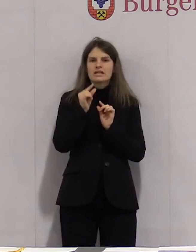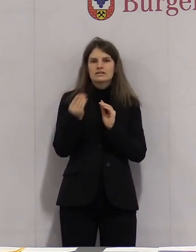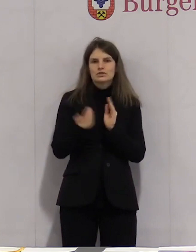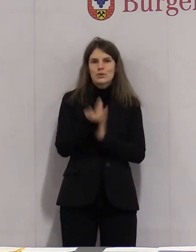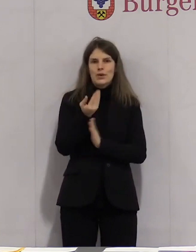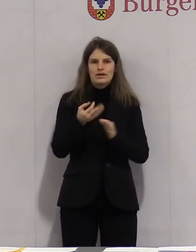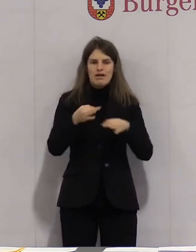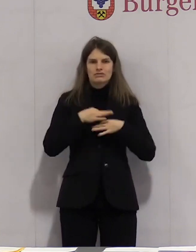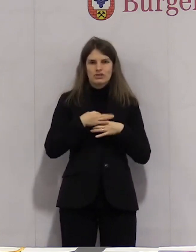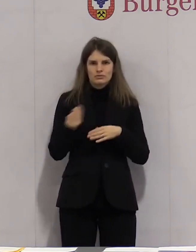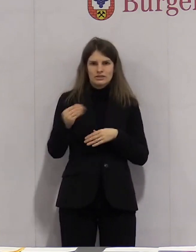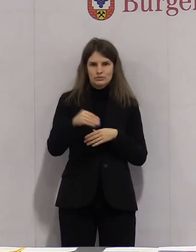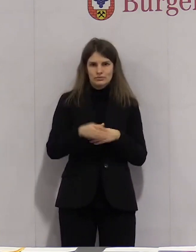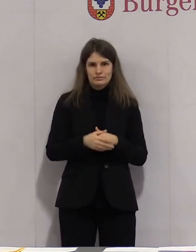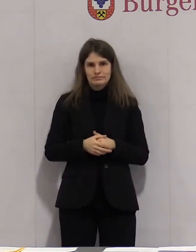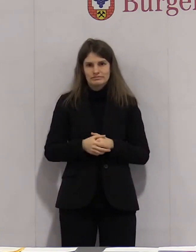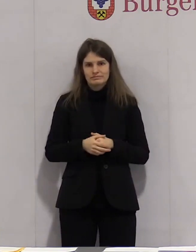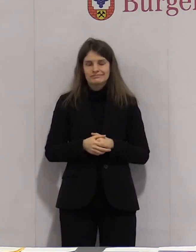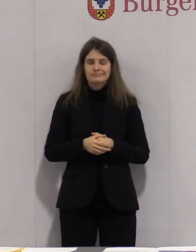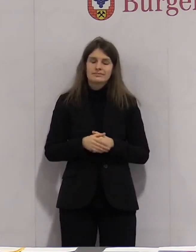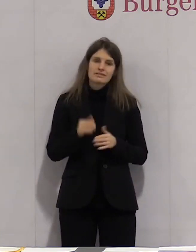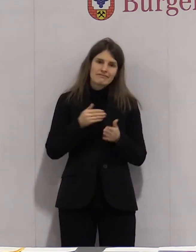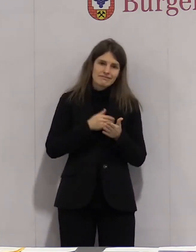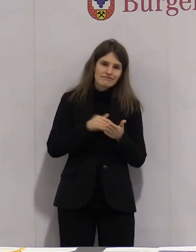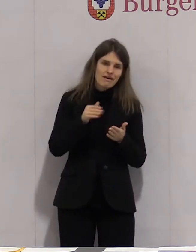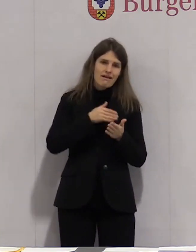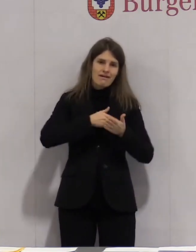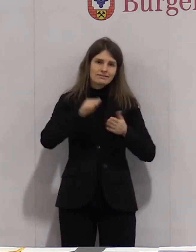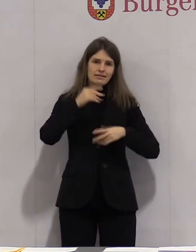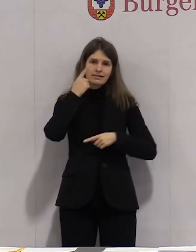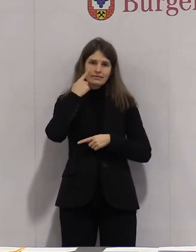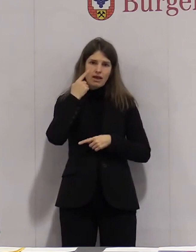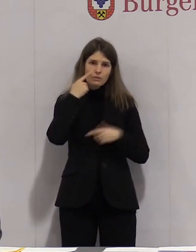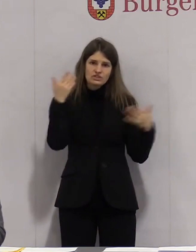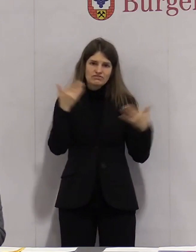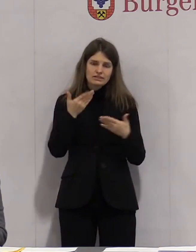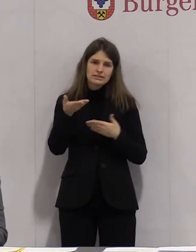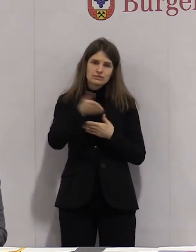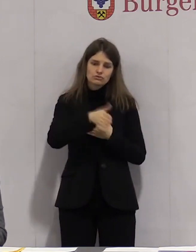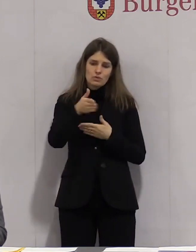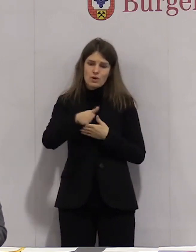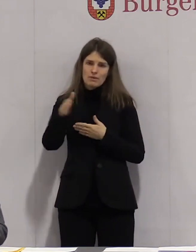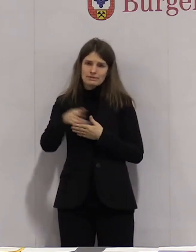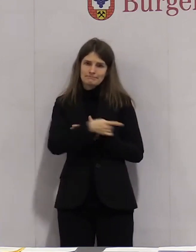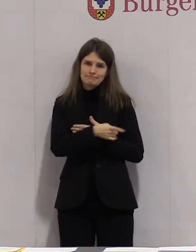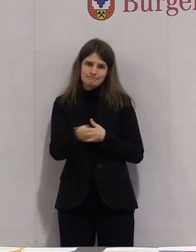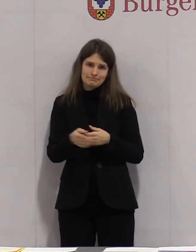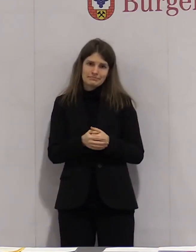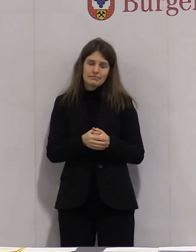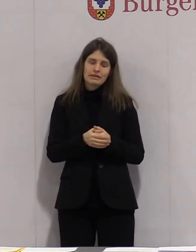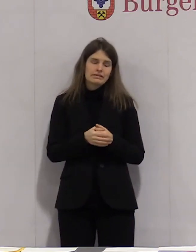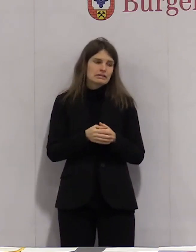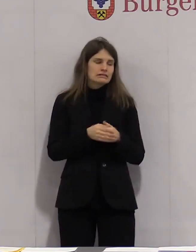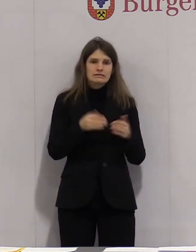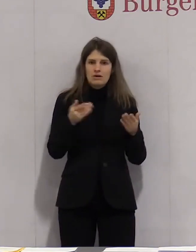sehr sehr traurig ist weiter die entwicklung bei dem verstorbenen die verstromung des heutigen tages